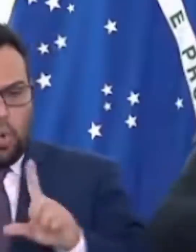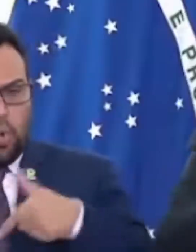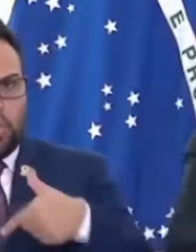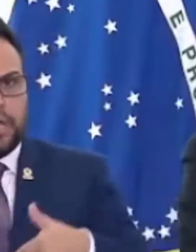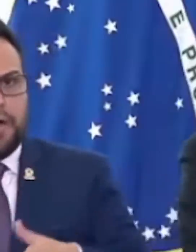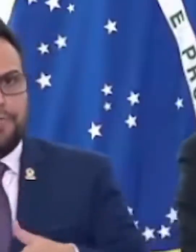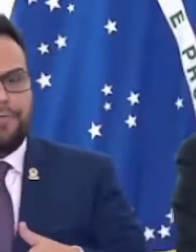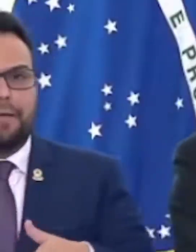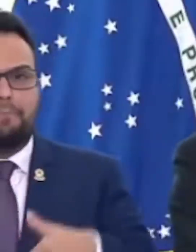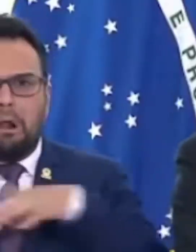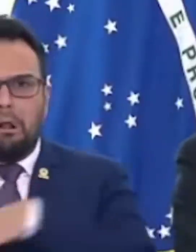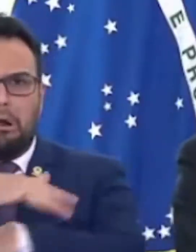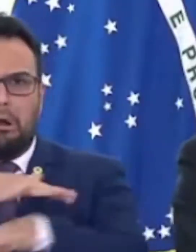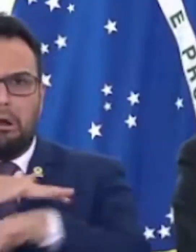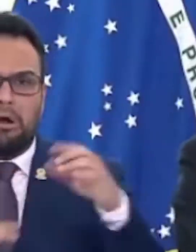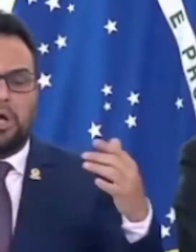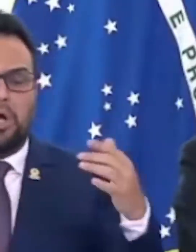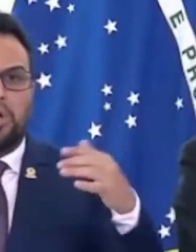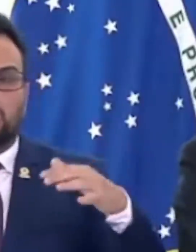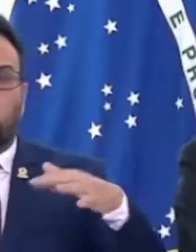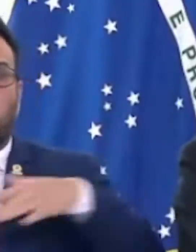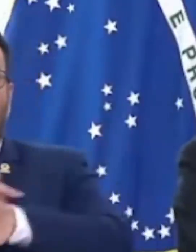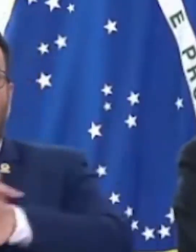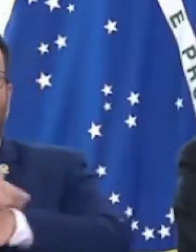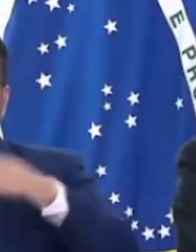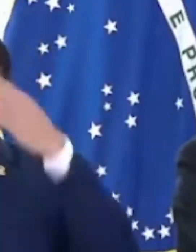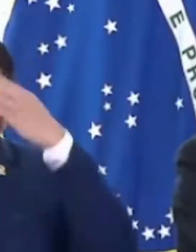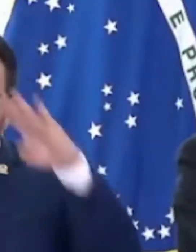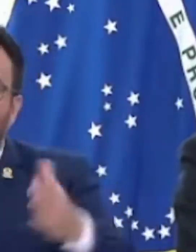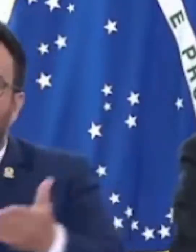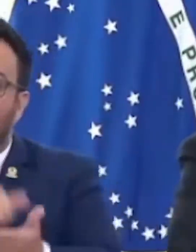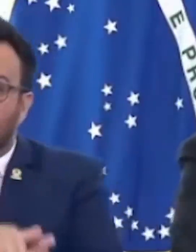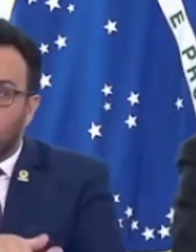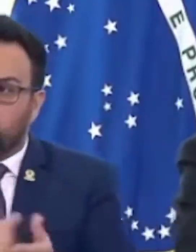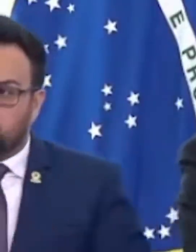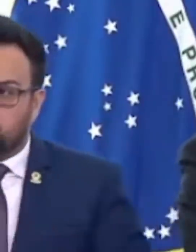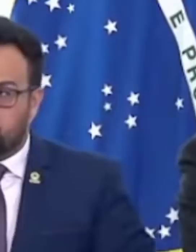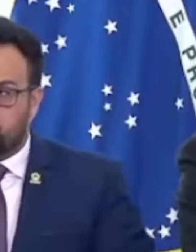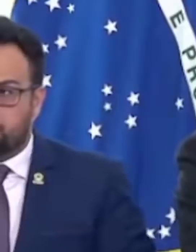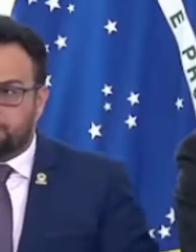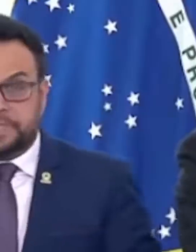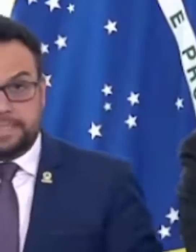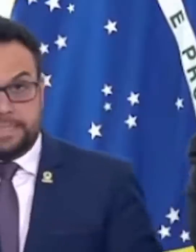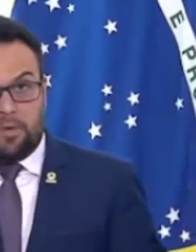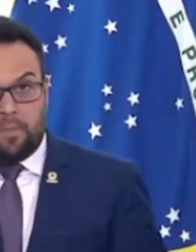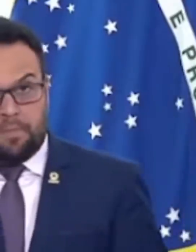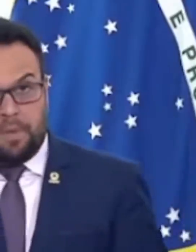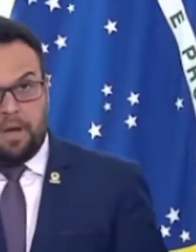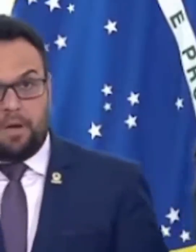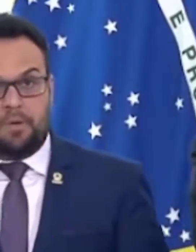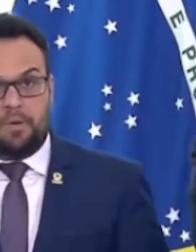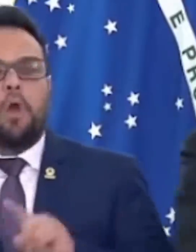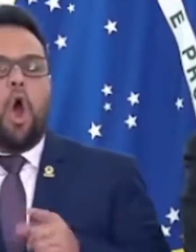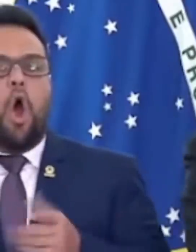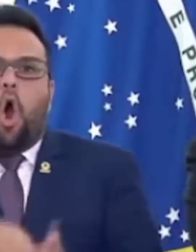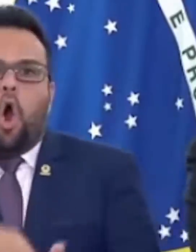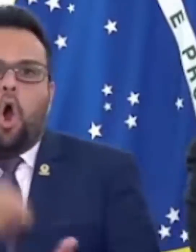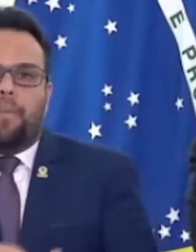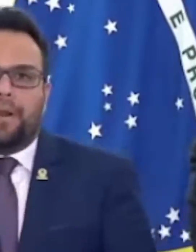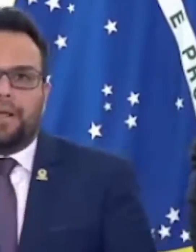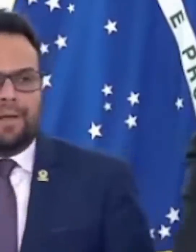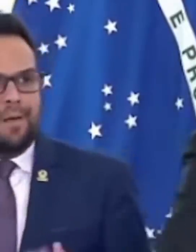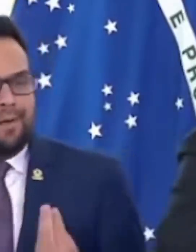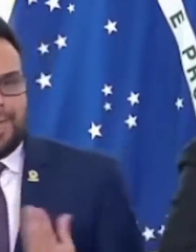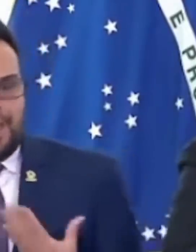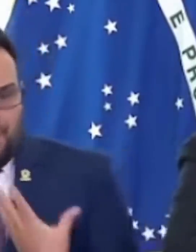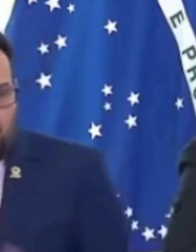um tumulto no aeroporto de Guarulhos, em São Paulo. Queriam que a gente impusesse aqui a obrigação do cartão vacinal. Como é que eu posso aceitar o